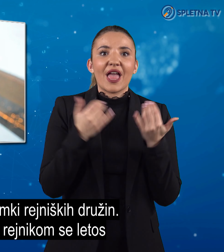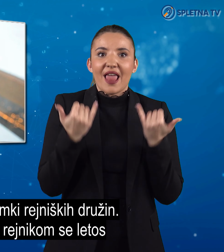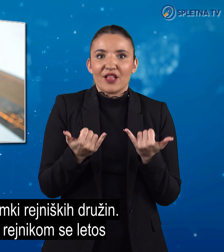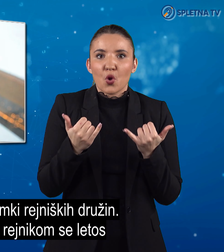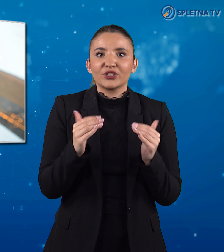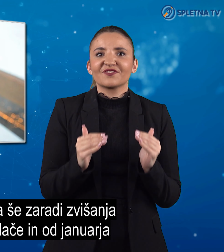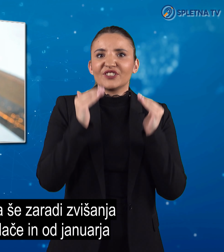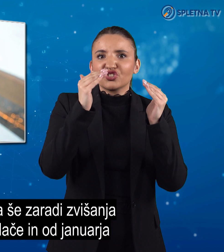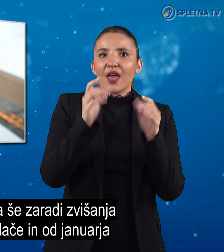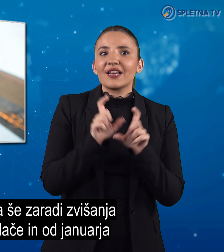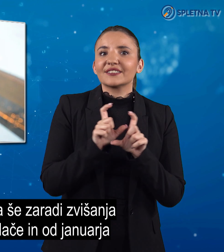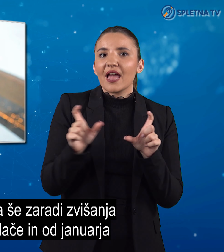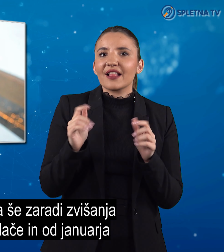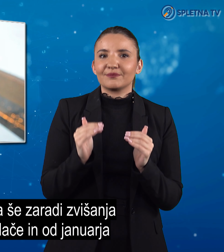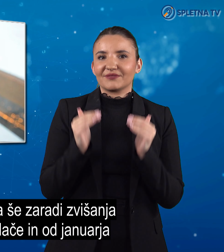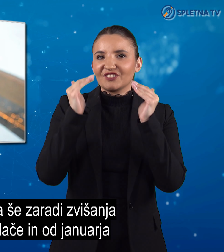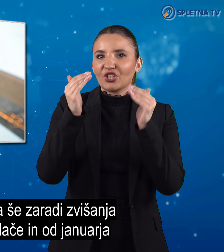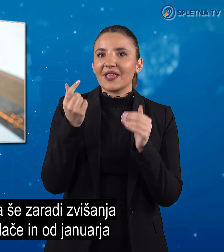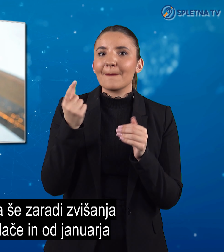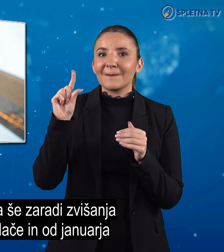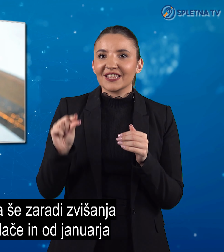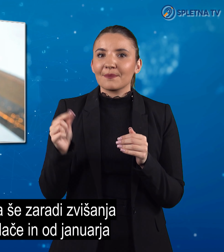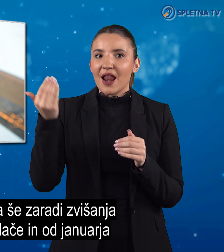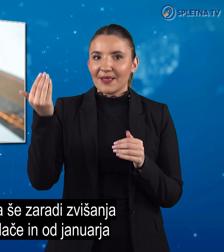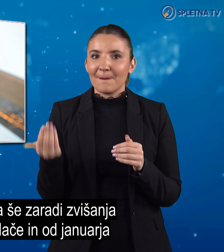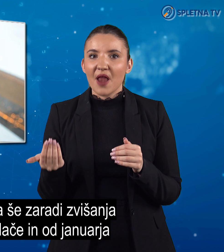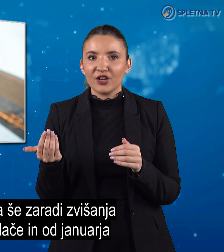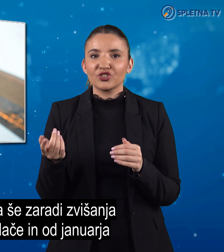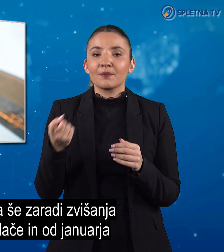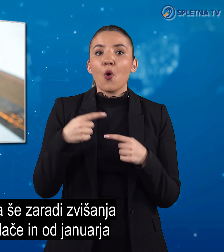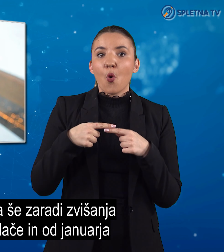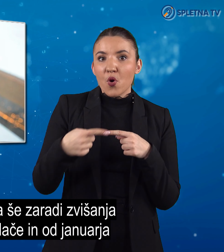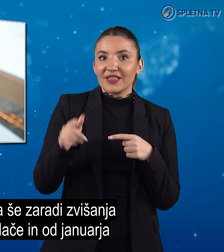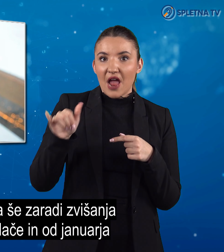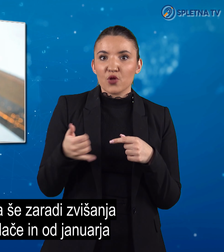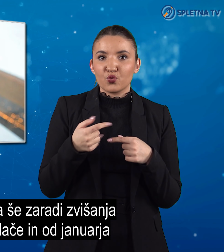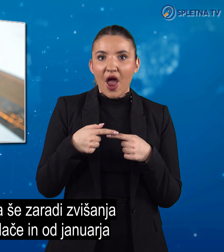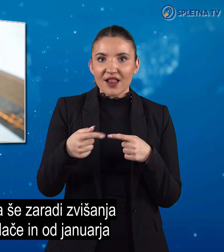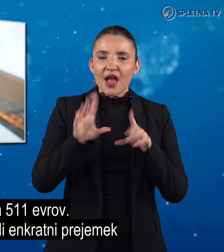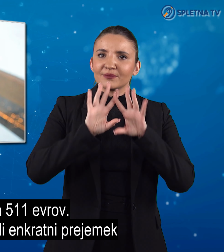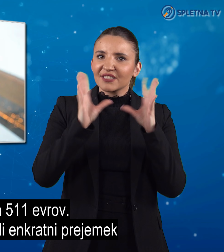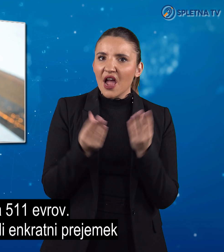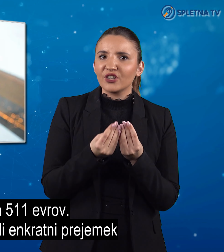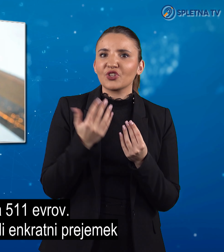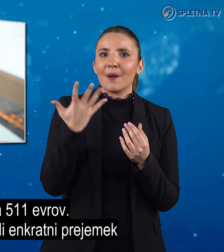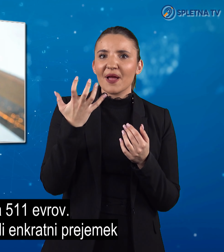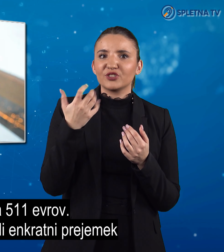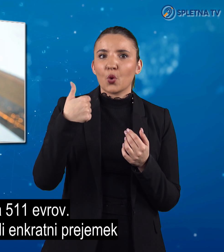zviša še zaradi zvišanja minimalne plače in od januarja znaša 511 evrov.